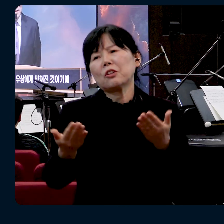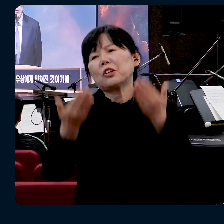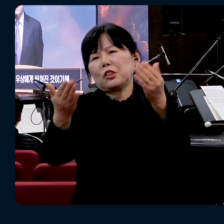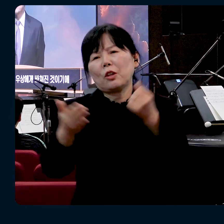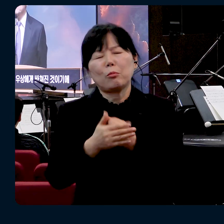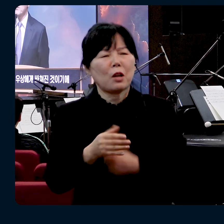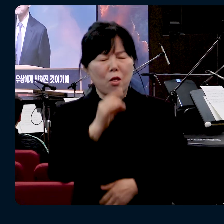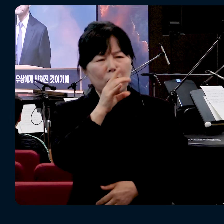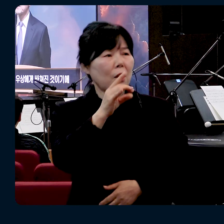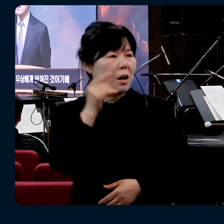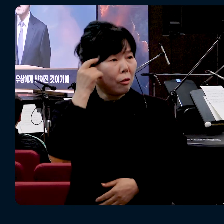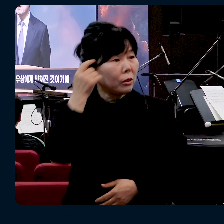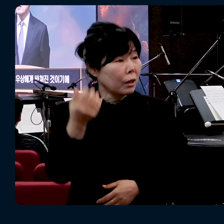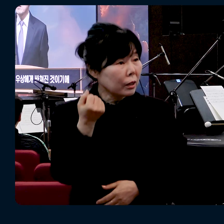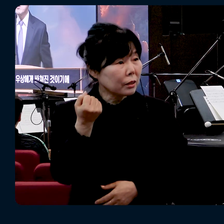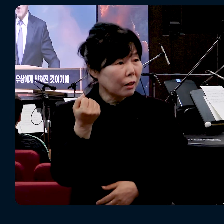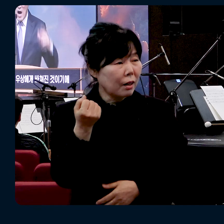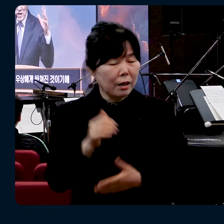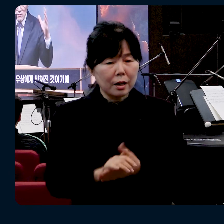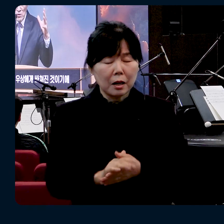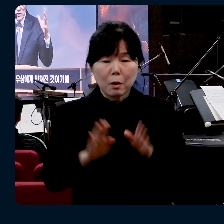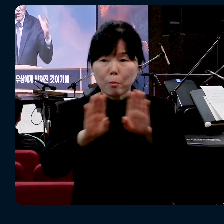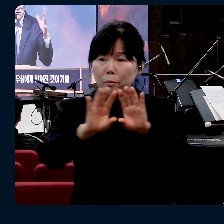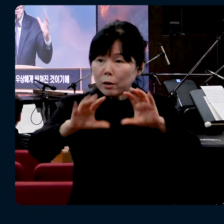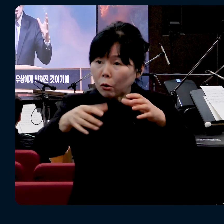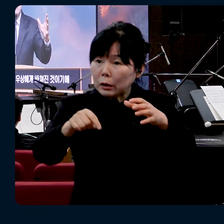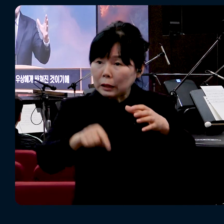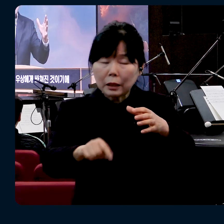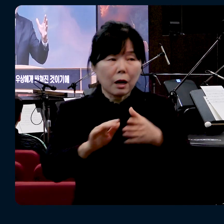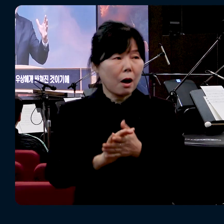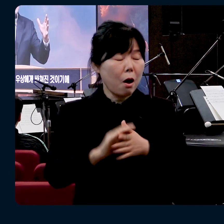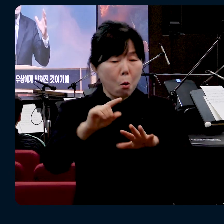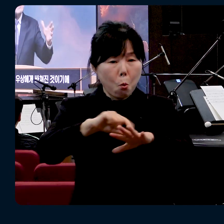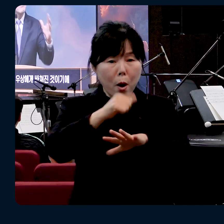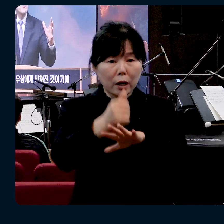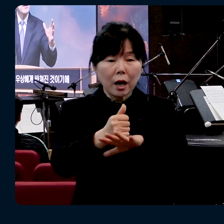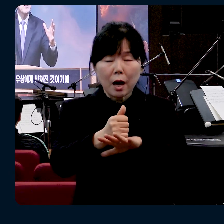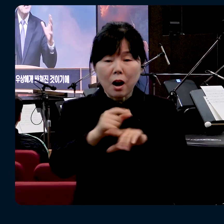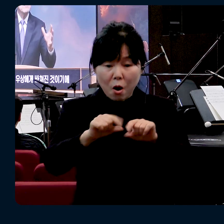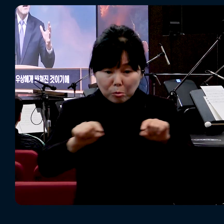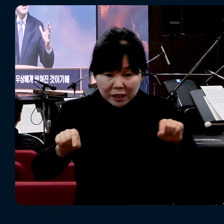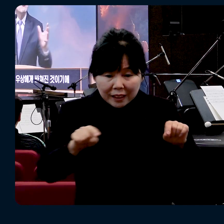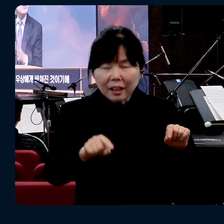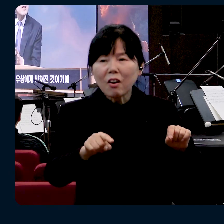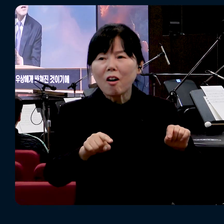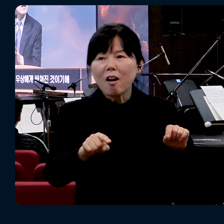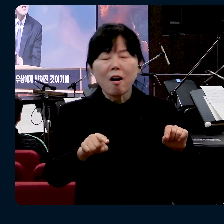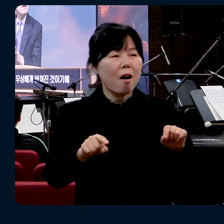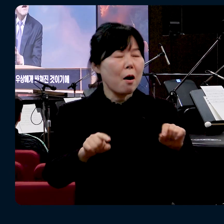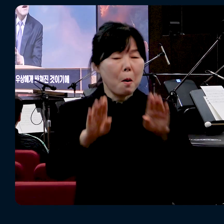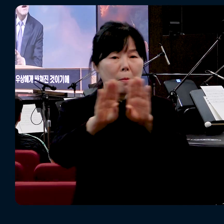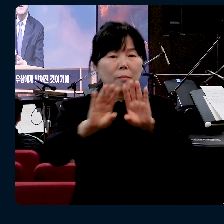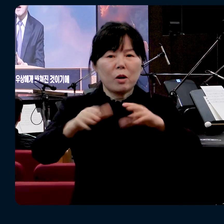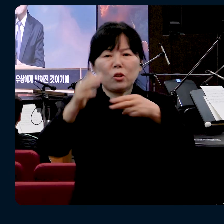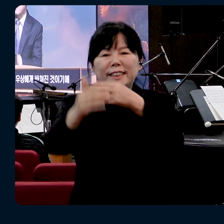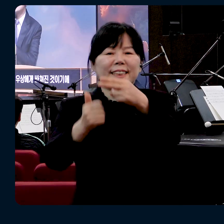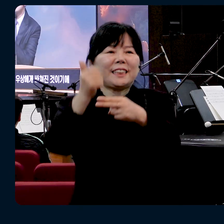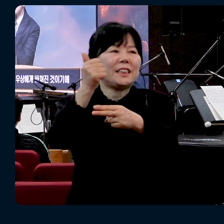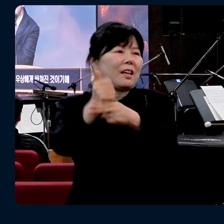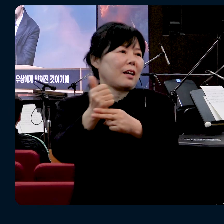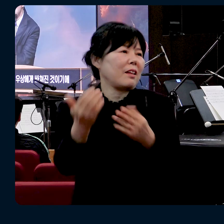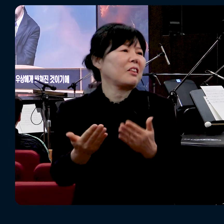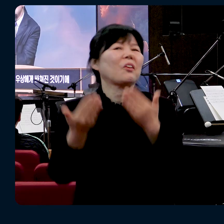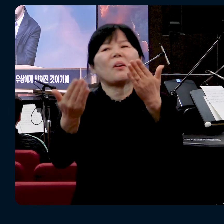당시 사회에서는요, 특히 왕이 먹는 이런 음식들은요, 일단 뭐예요? 그 나라의 주신 신에게